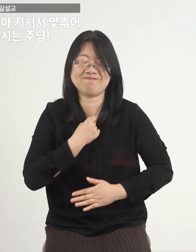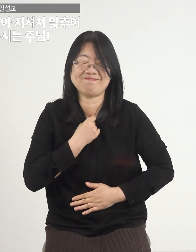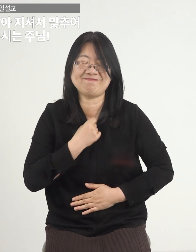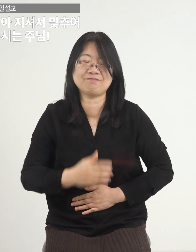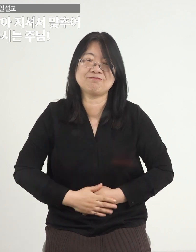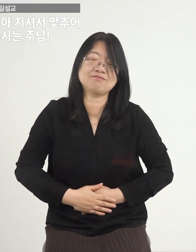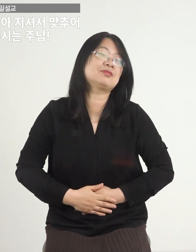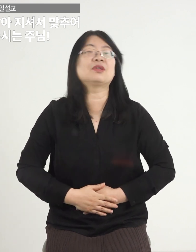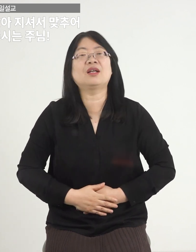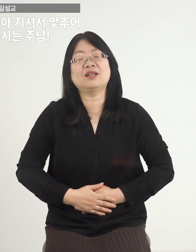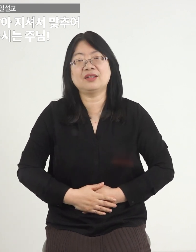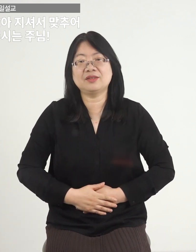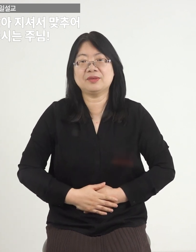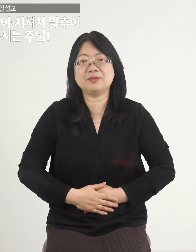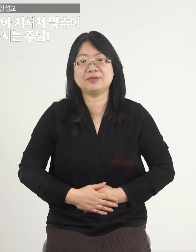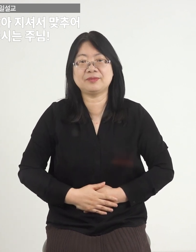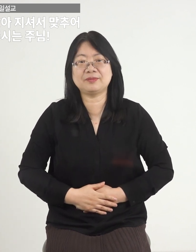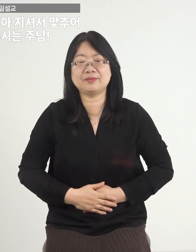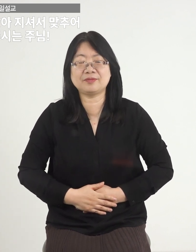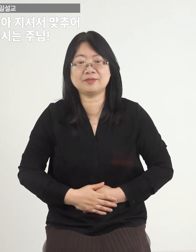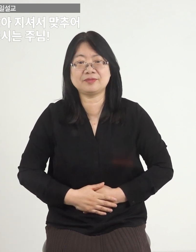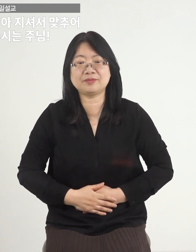마무리하도록 하겠습니다.